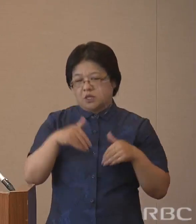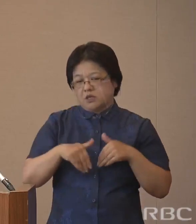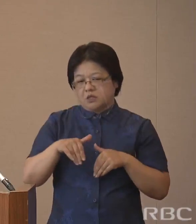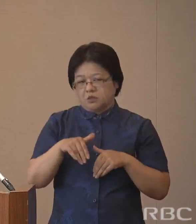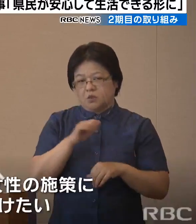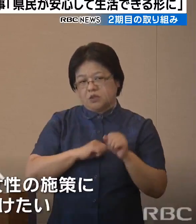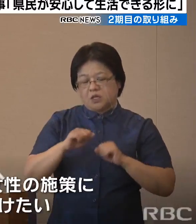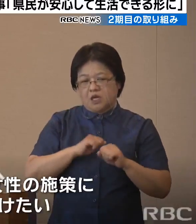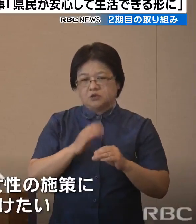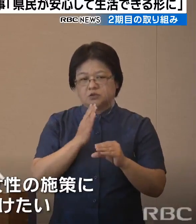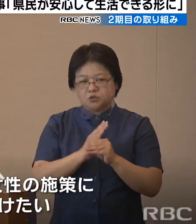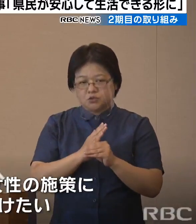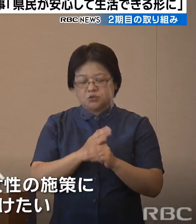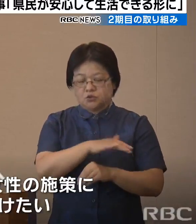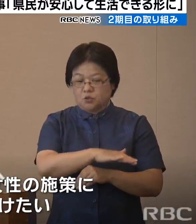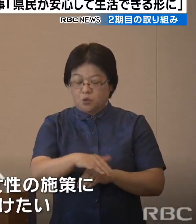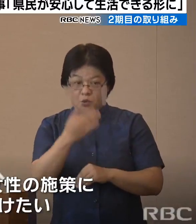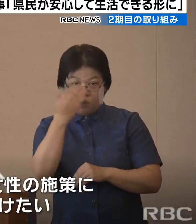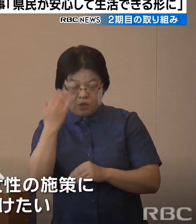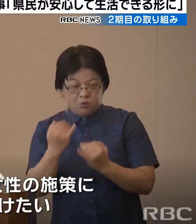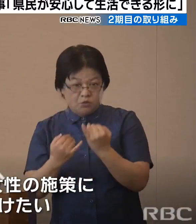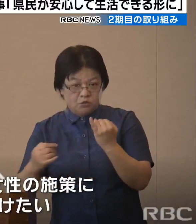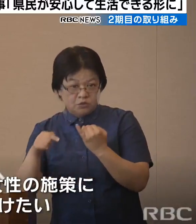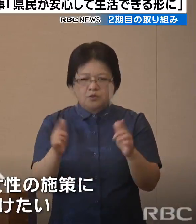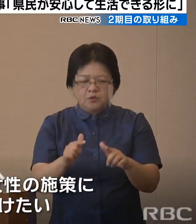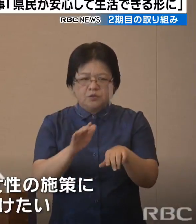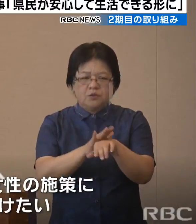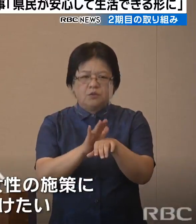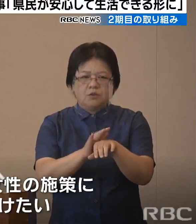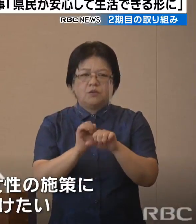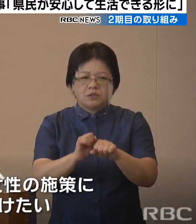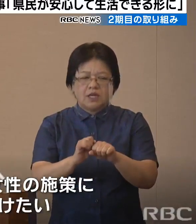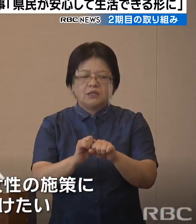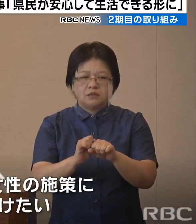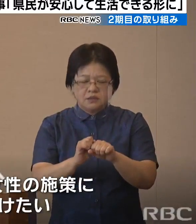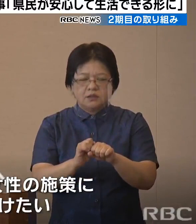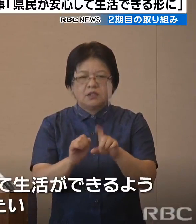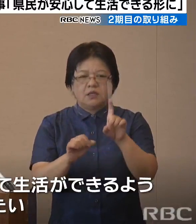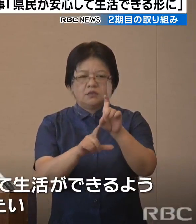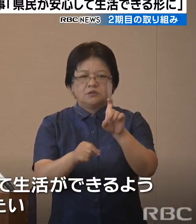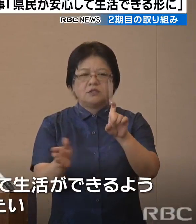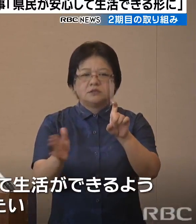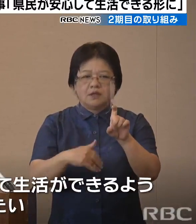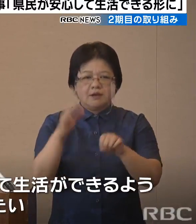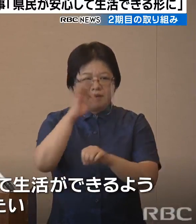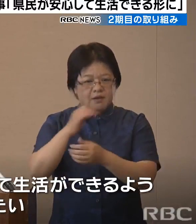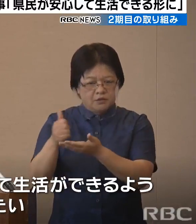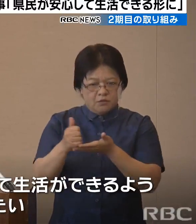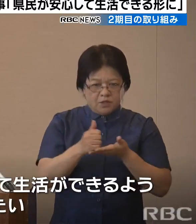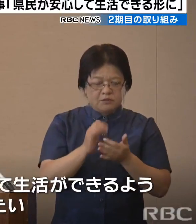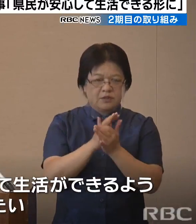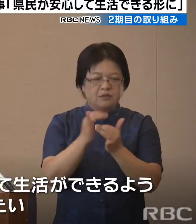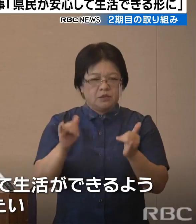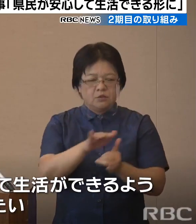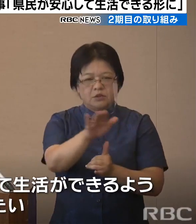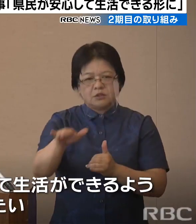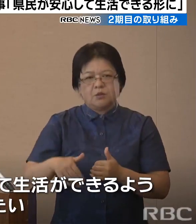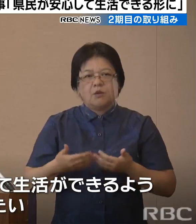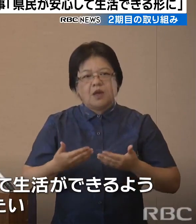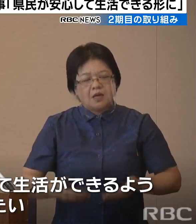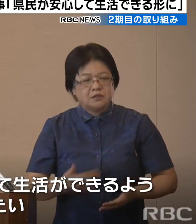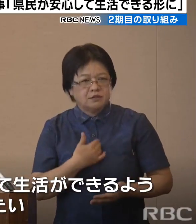子ども若者女性の製作にもっと厚みをつけたいと10月以降から観光客の方々や県民のみなさんも安心して